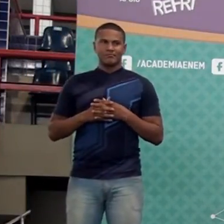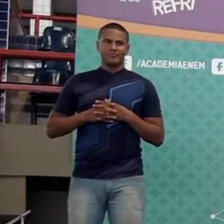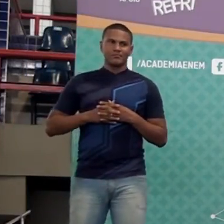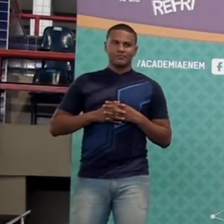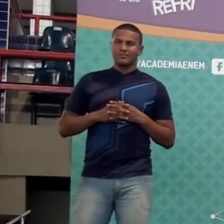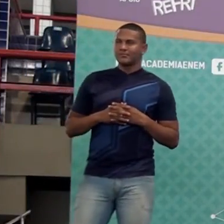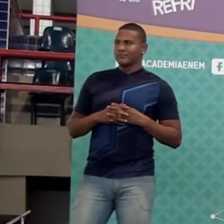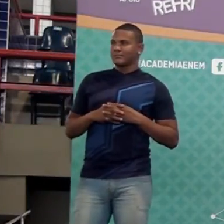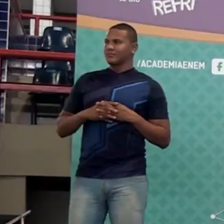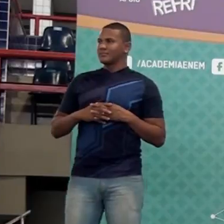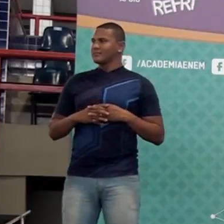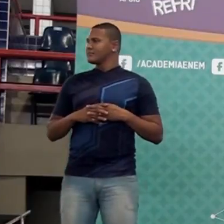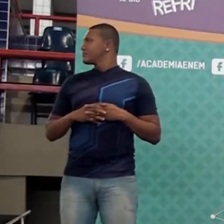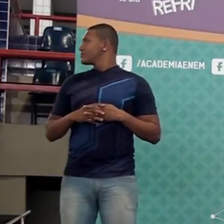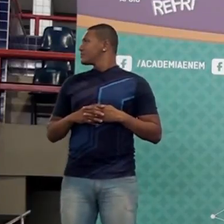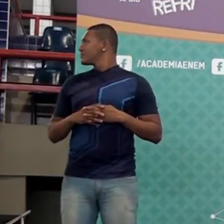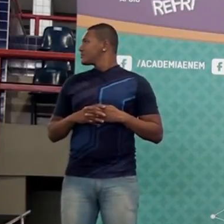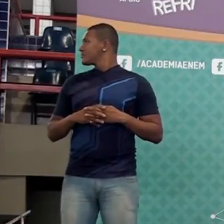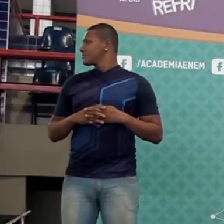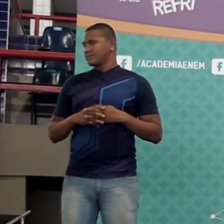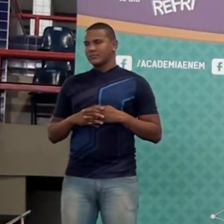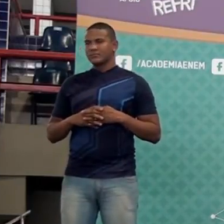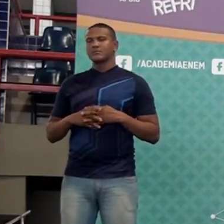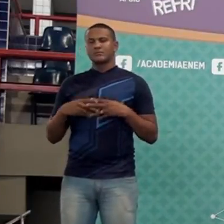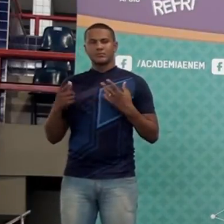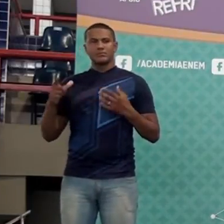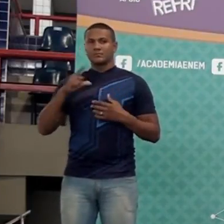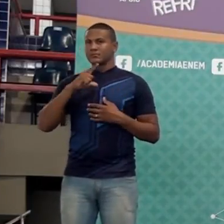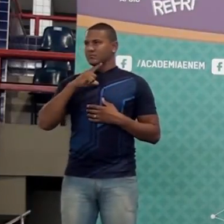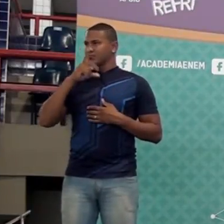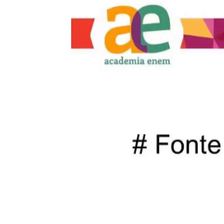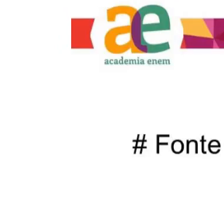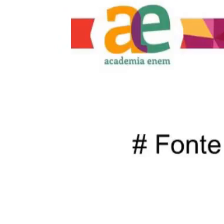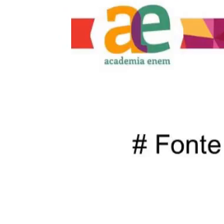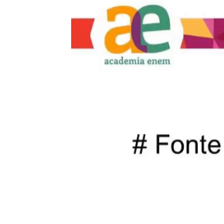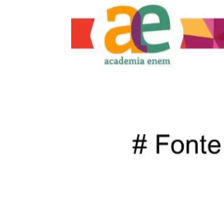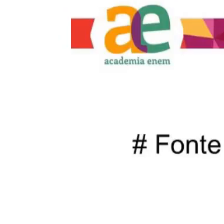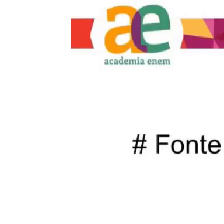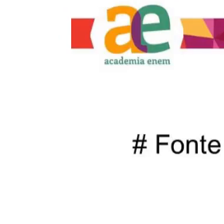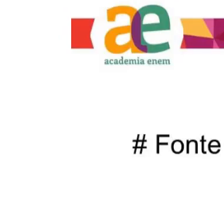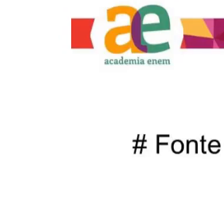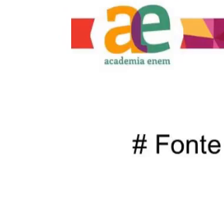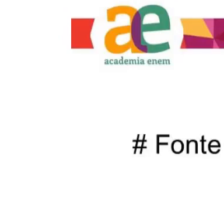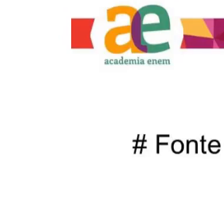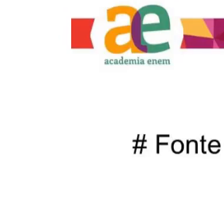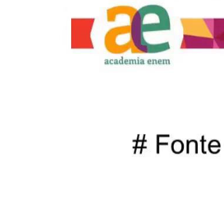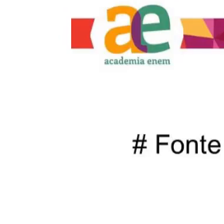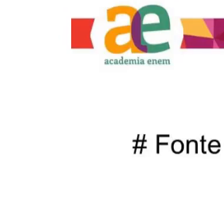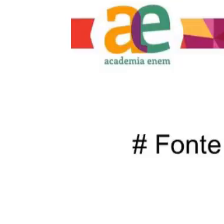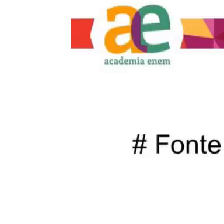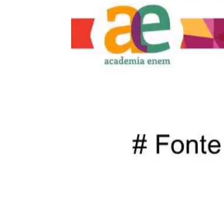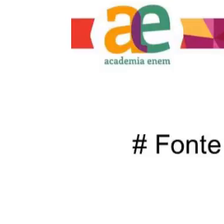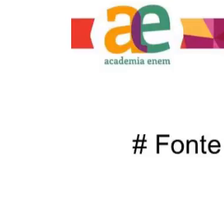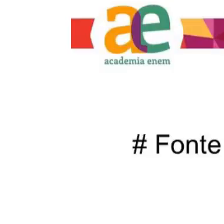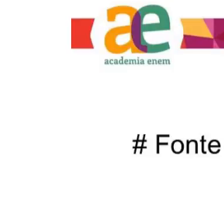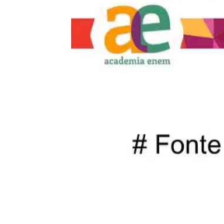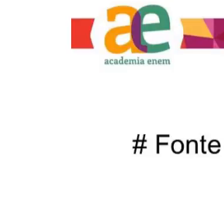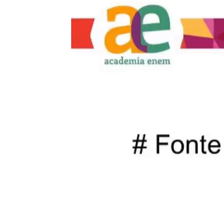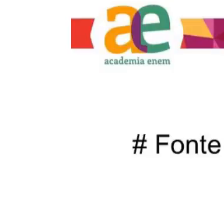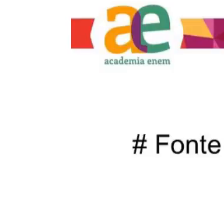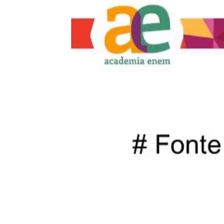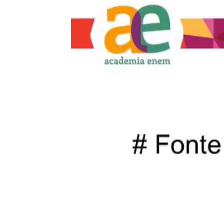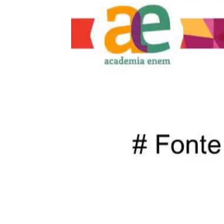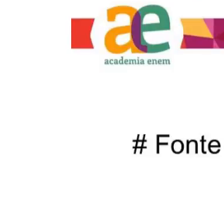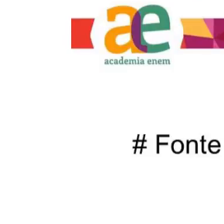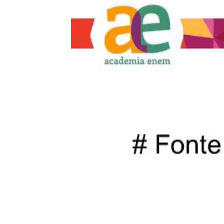Funciona assim, ó. Se cria uma represa, né? Você tem um rio, a água está lá descendo, você bota uma parede no meio desse